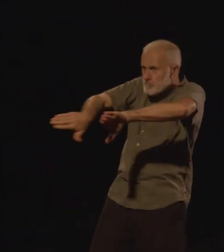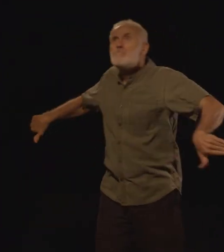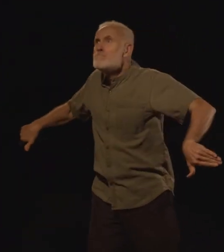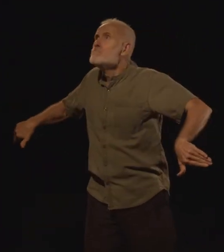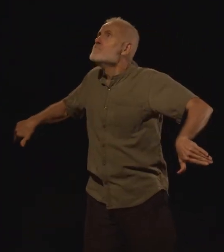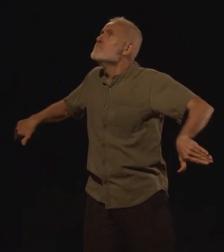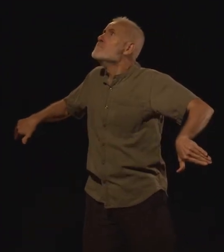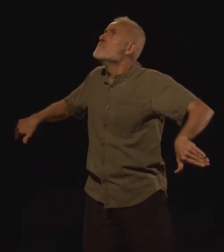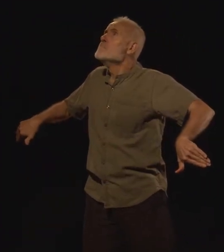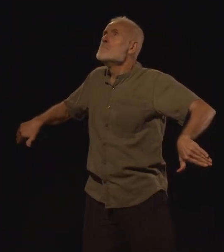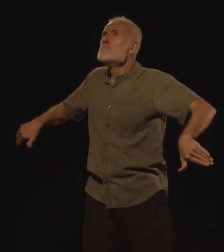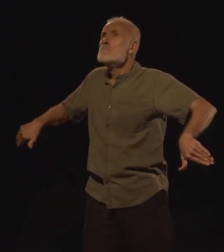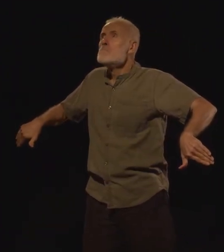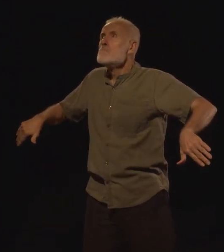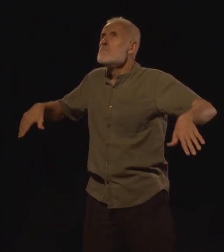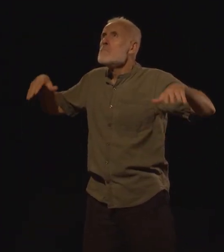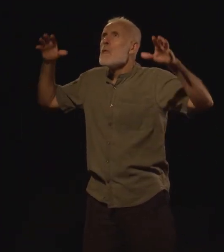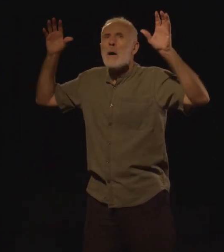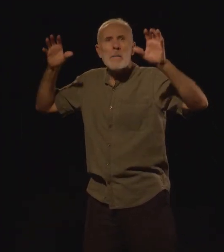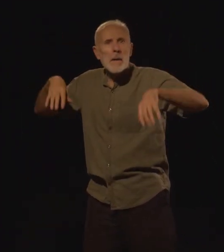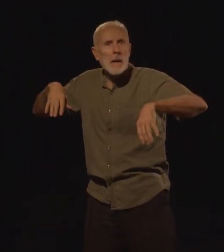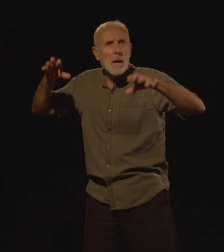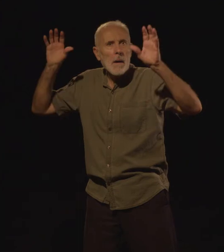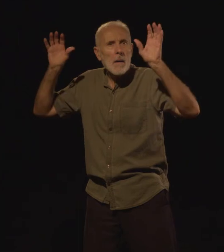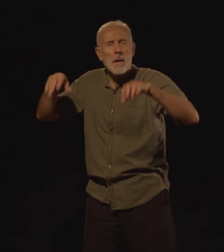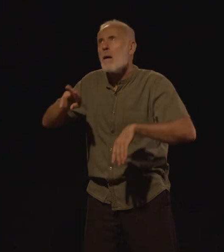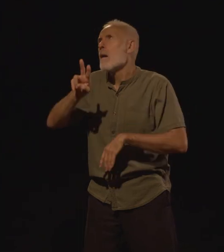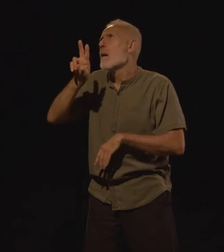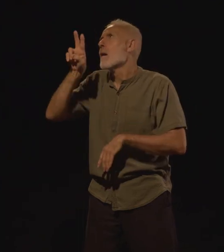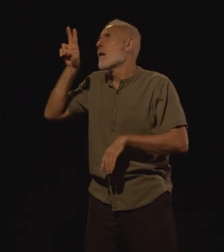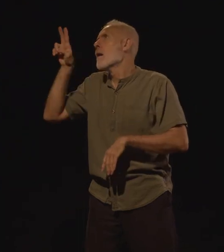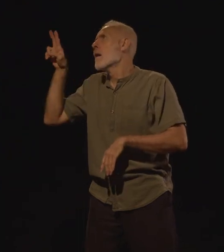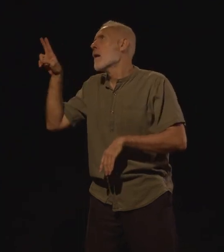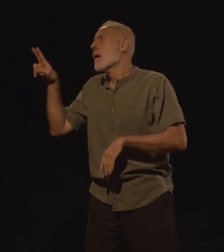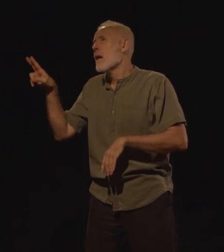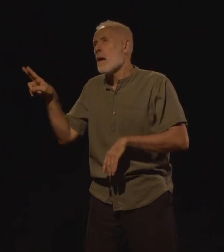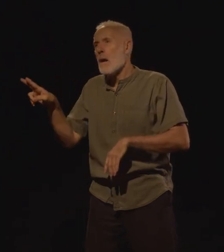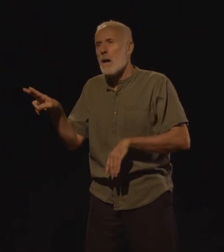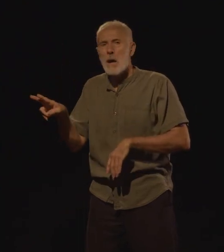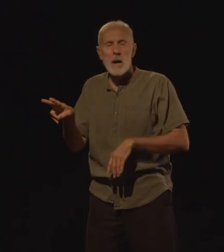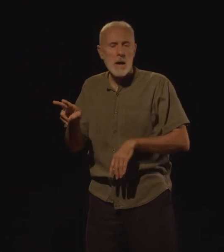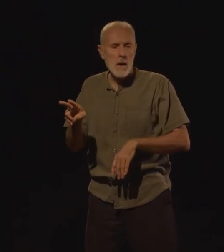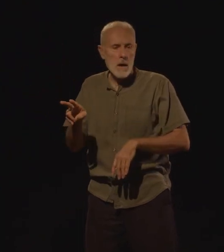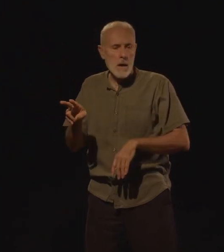volets. Devant la fenêtre, il pleuvait. Et l'homme regarda la pluie qui tombait.